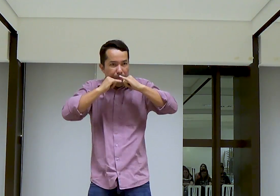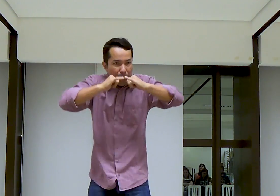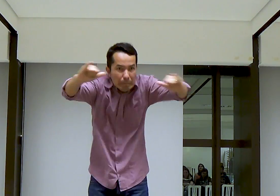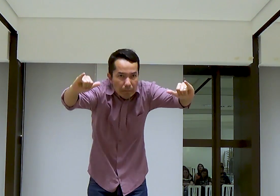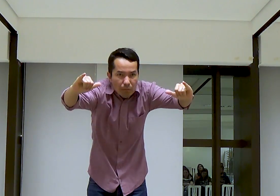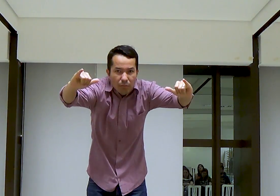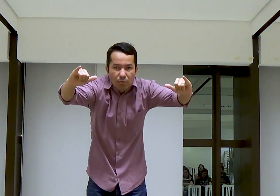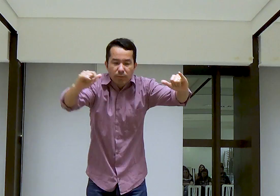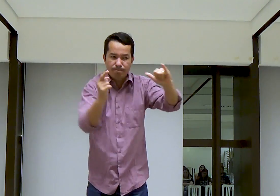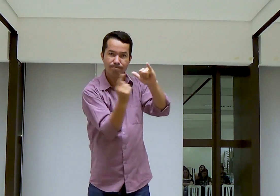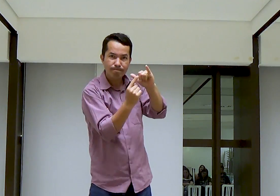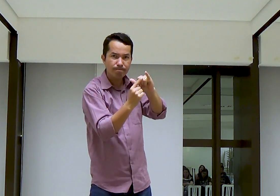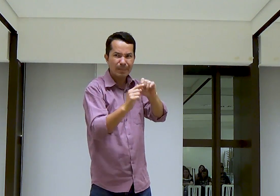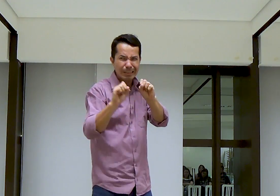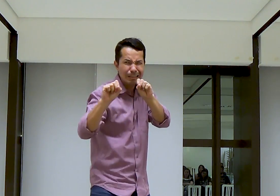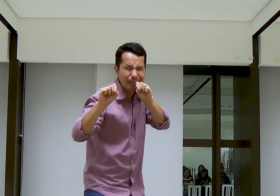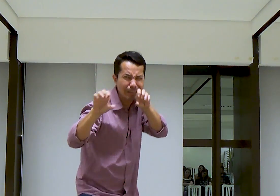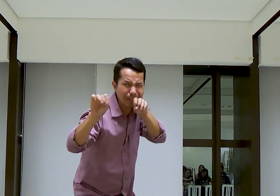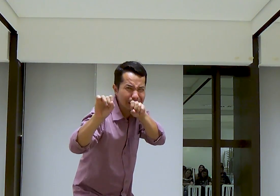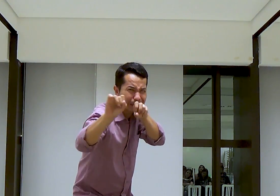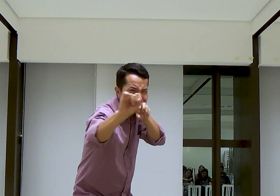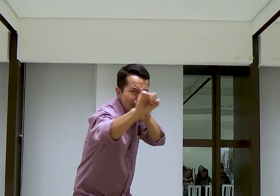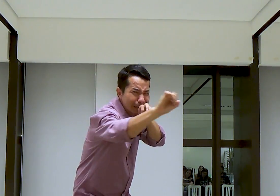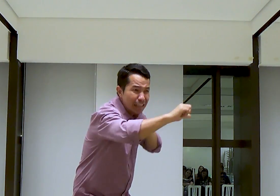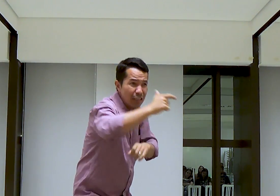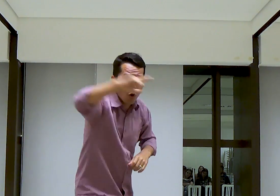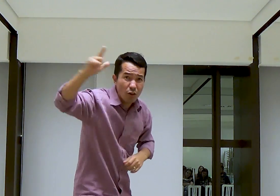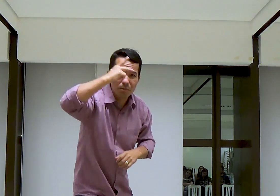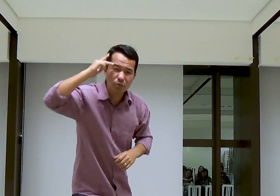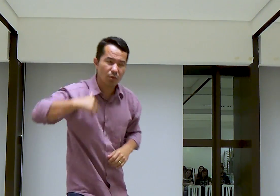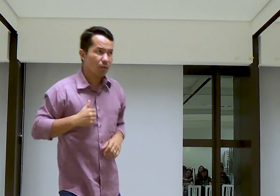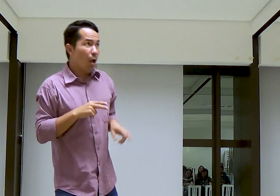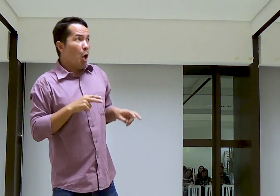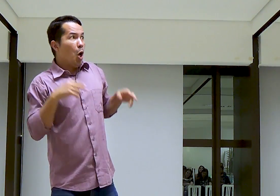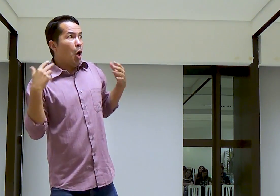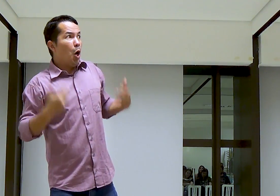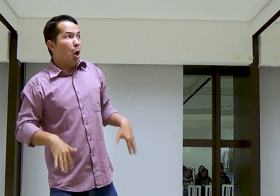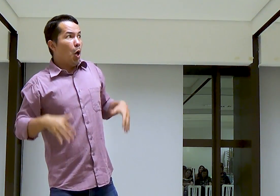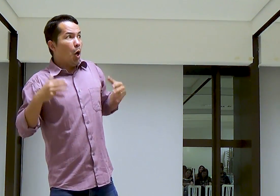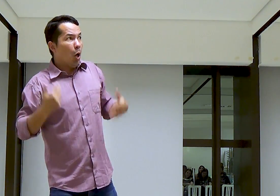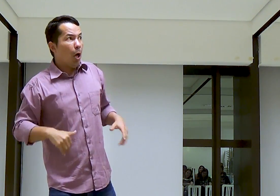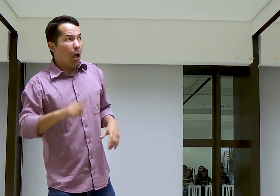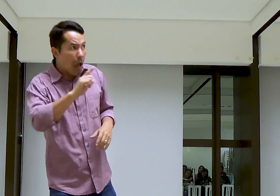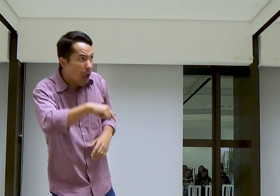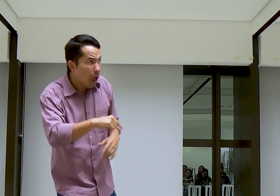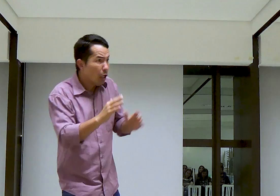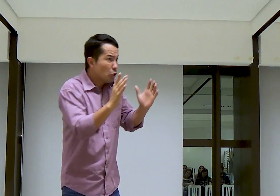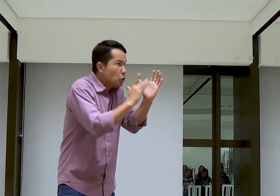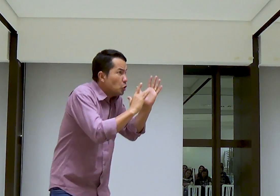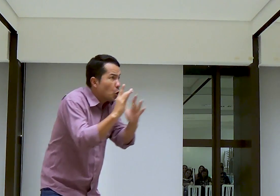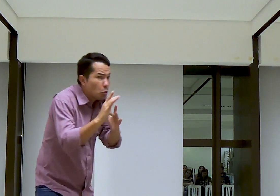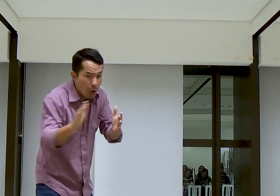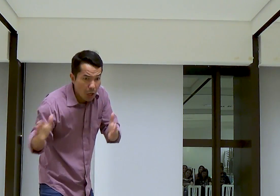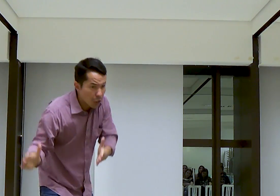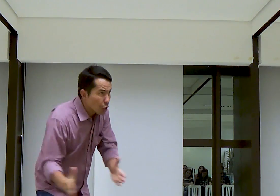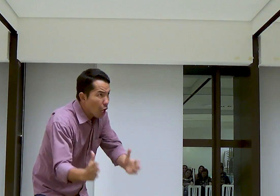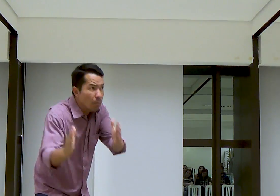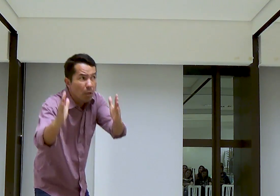ela já está em sua vida, você anuncia, você ensina, você compartilha dela com outras